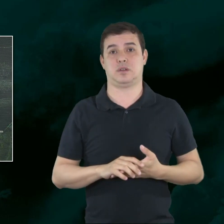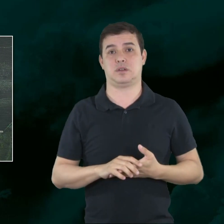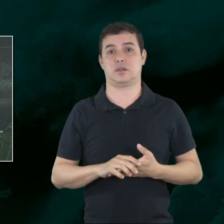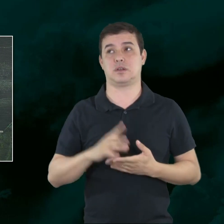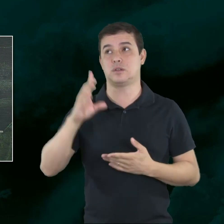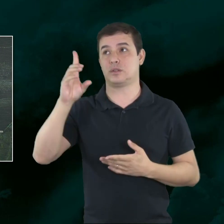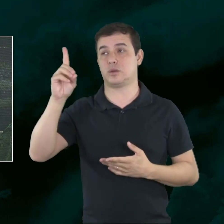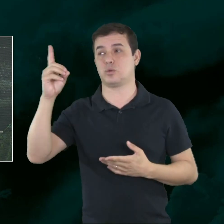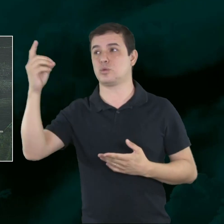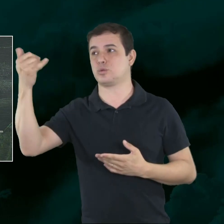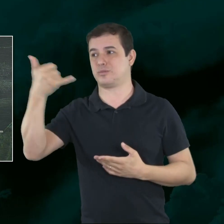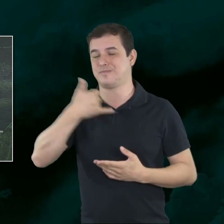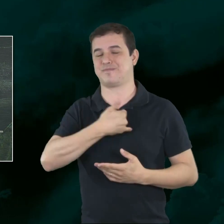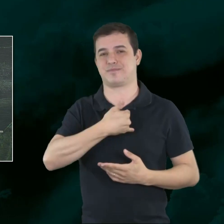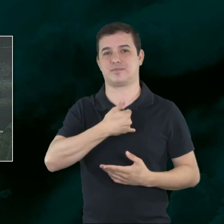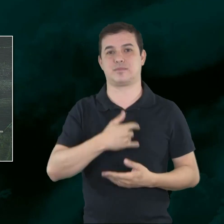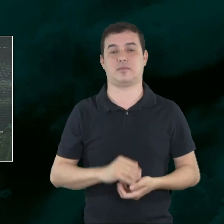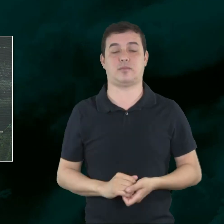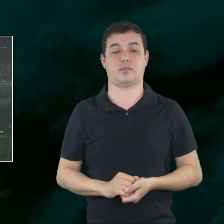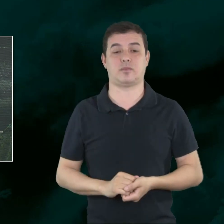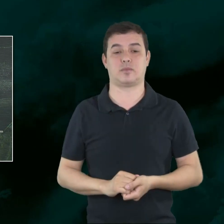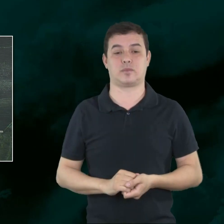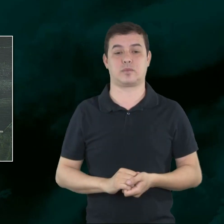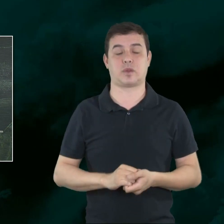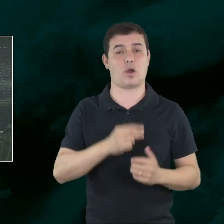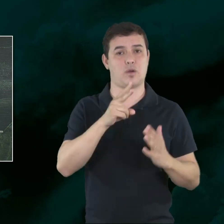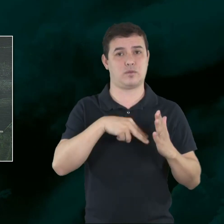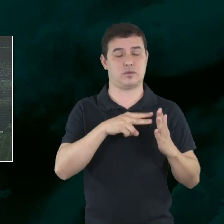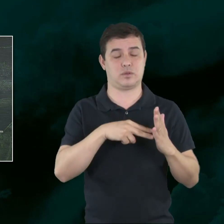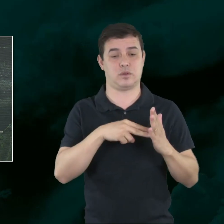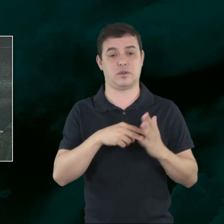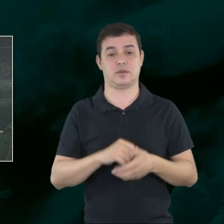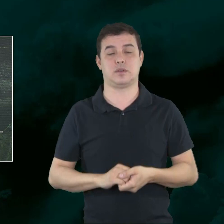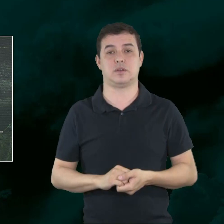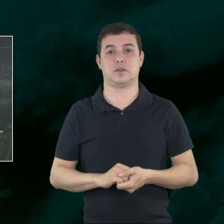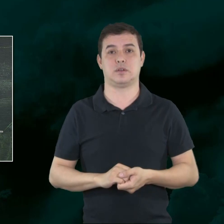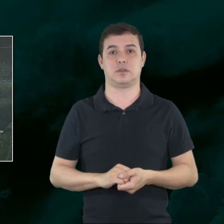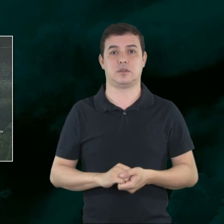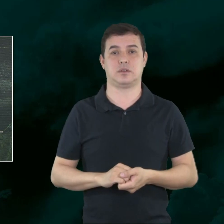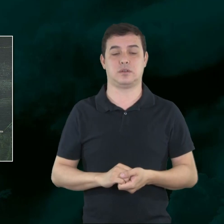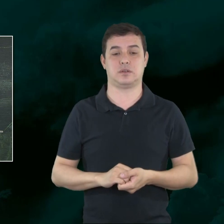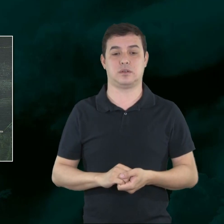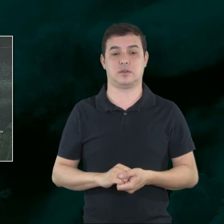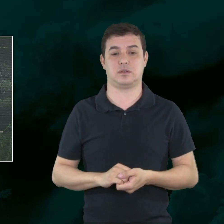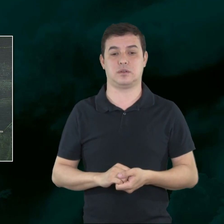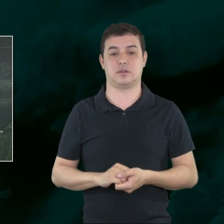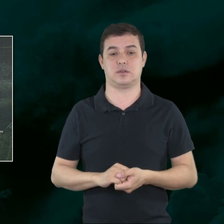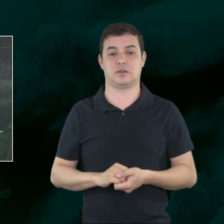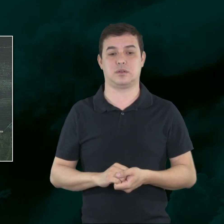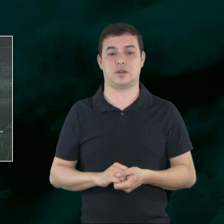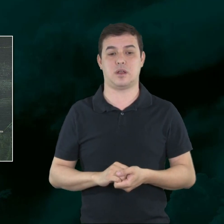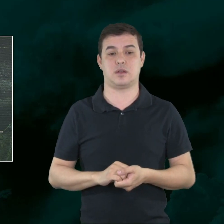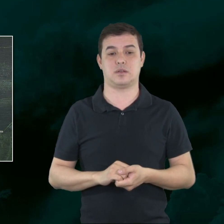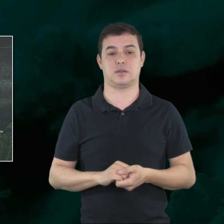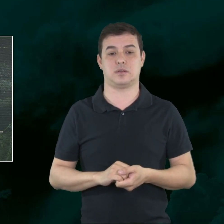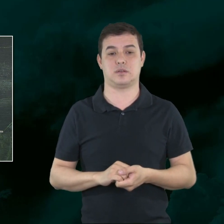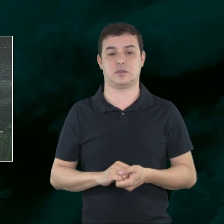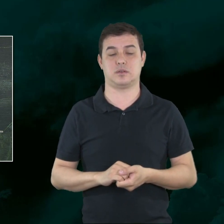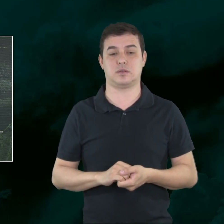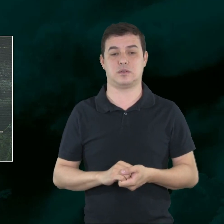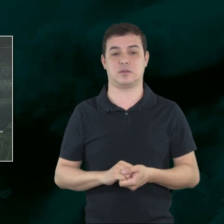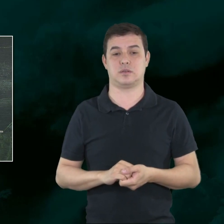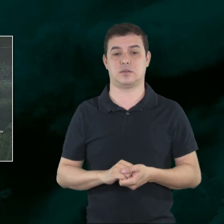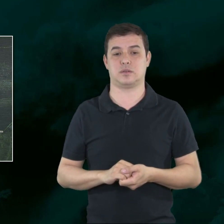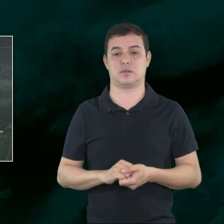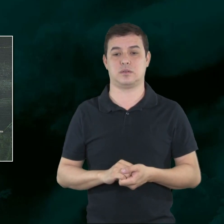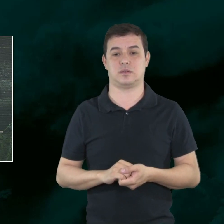ler. Irmãos, no que diz respeito à vinda de nosso Senhor Jesus Cristo e à nossa reunião